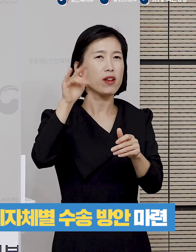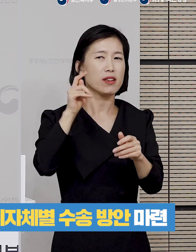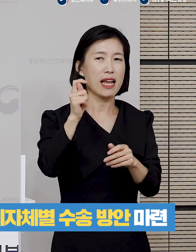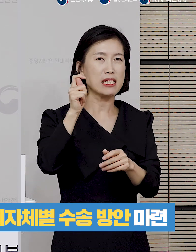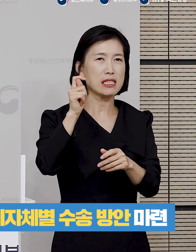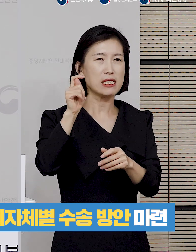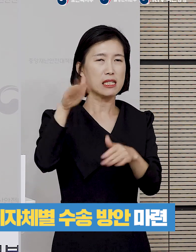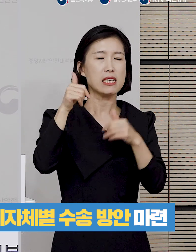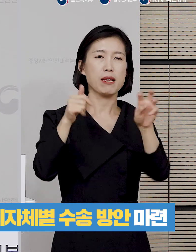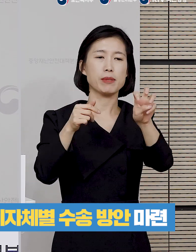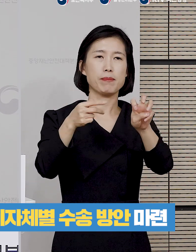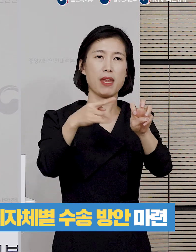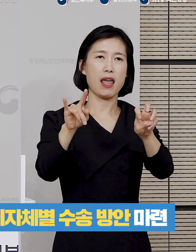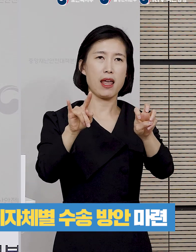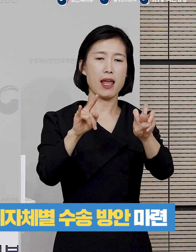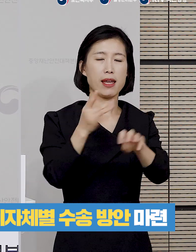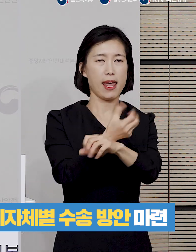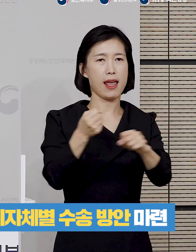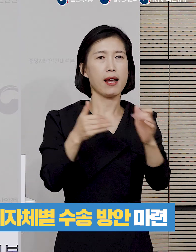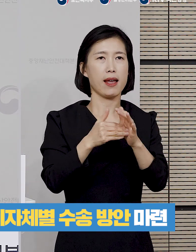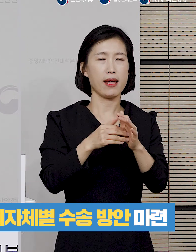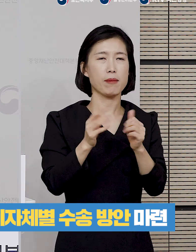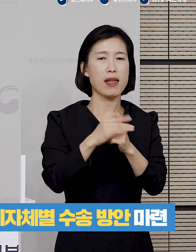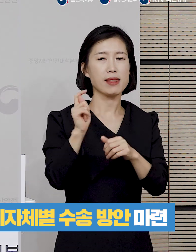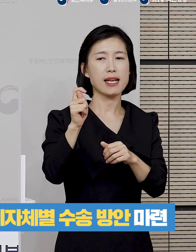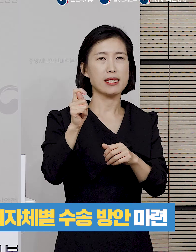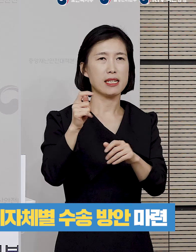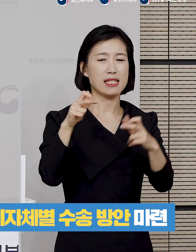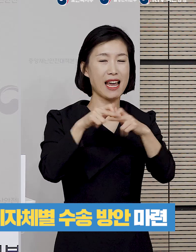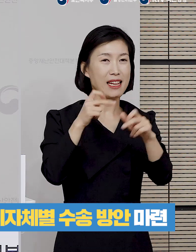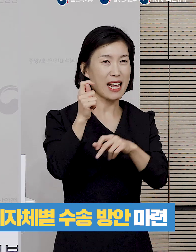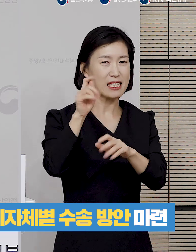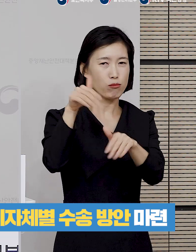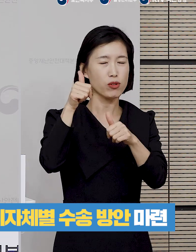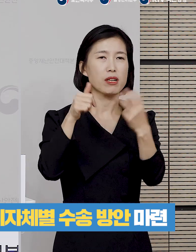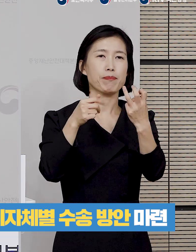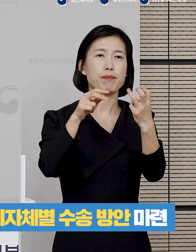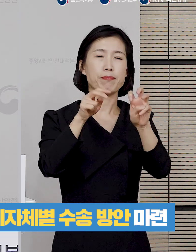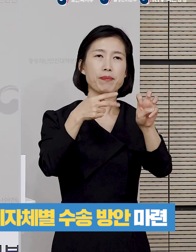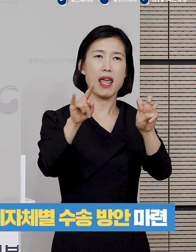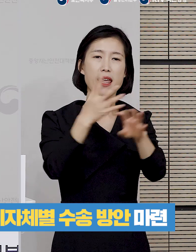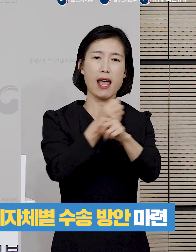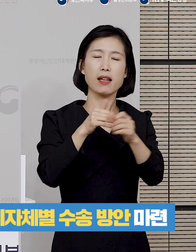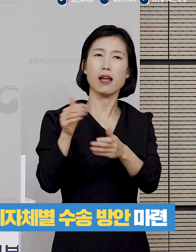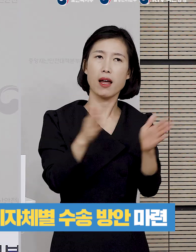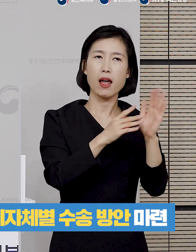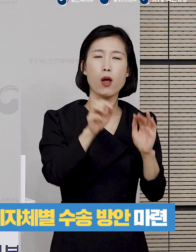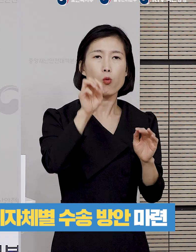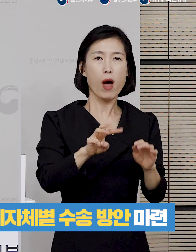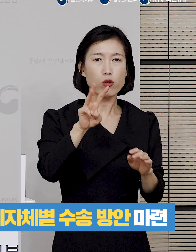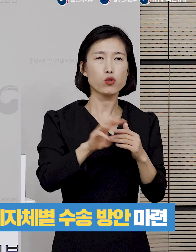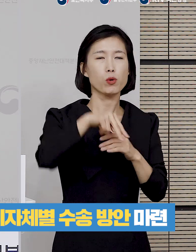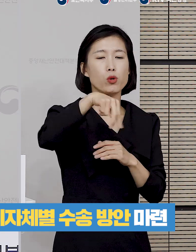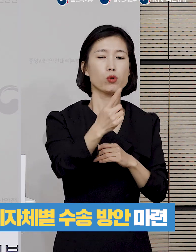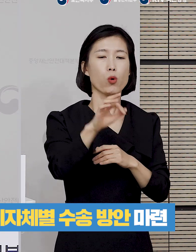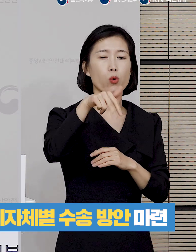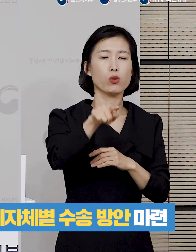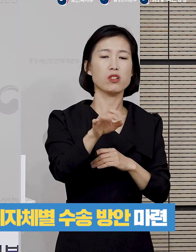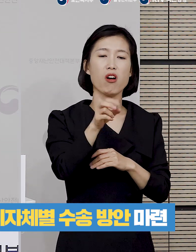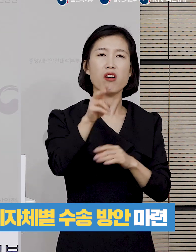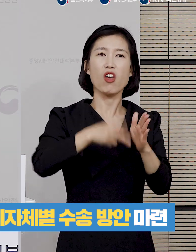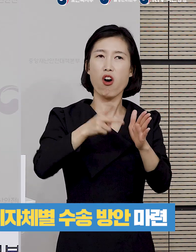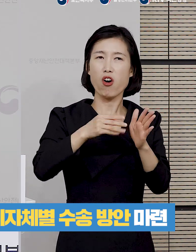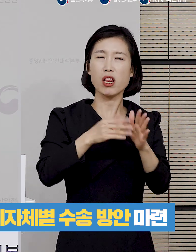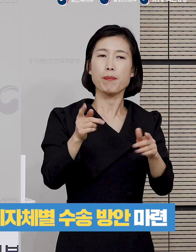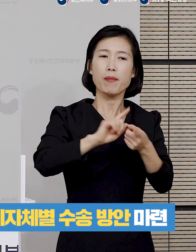장애인 택시 콜택시 50대를 30대를 이제 계약을 했습니다 그래서 택시로 이동을 시킵니다 그리고 광주의 경우에는